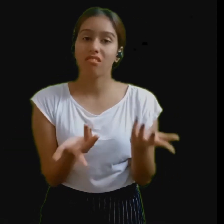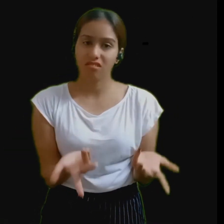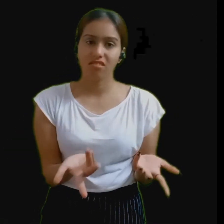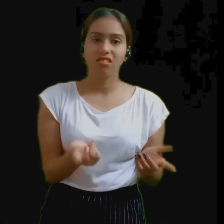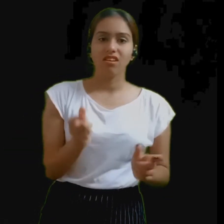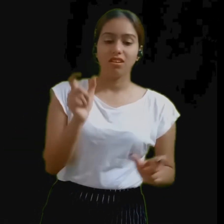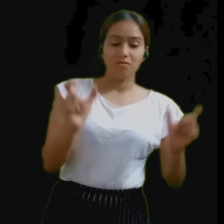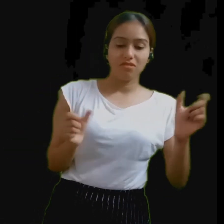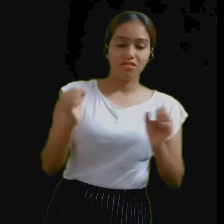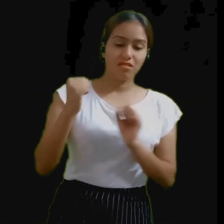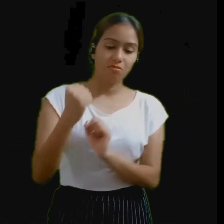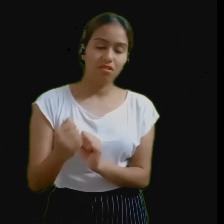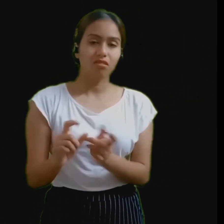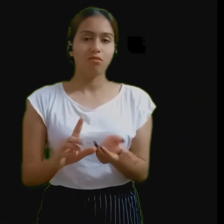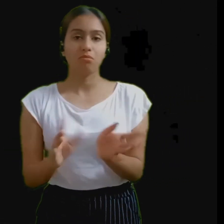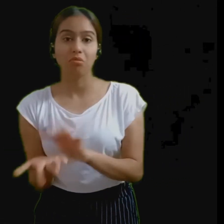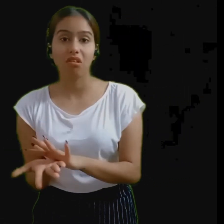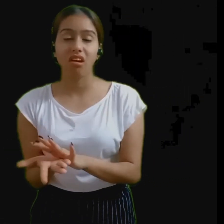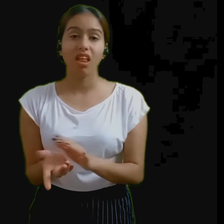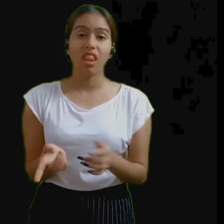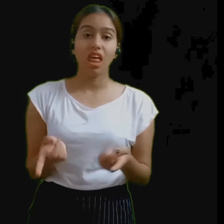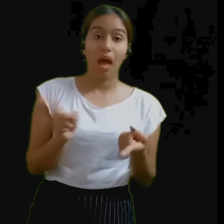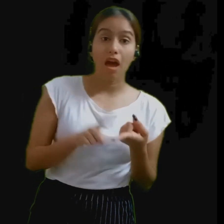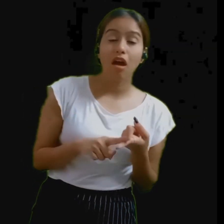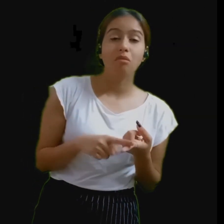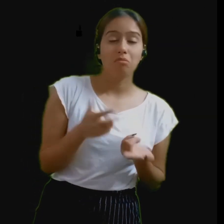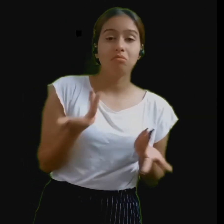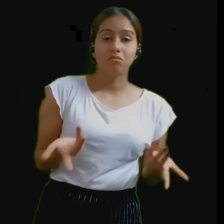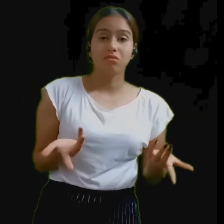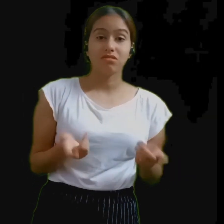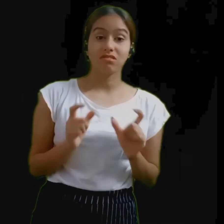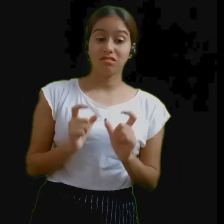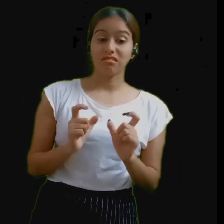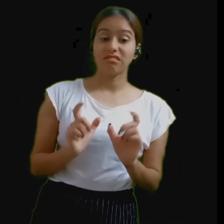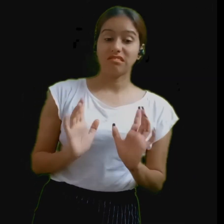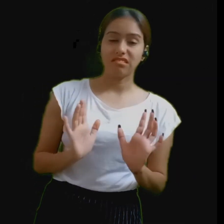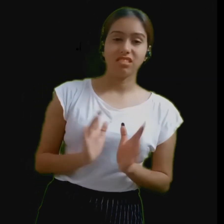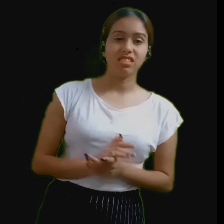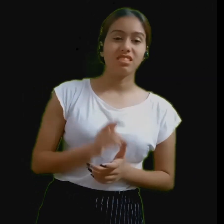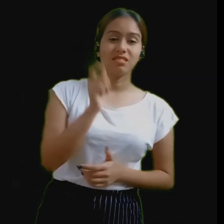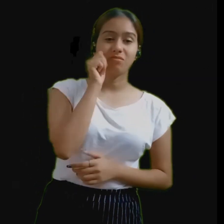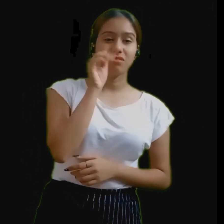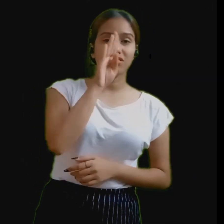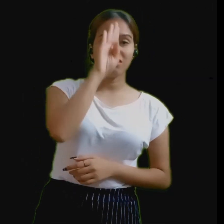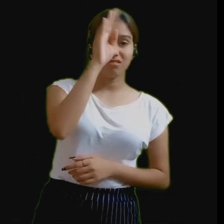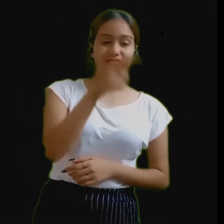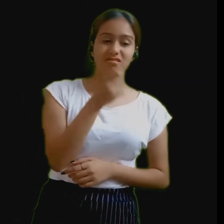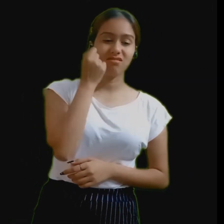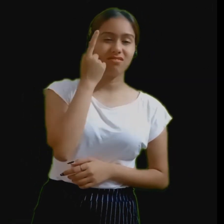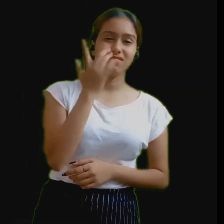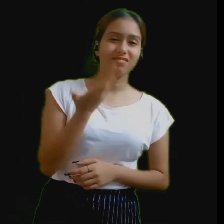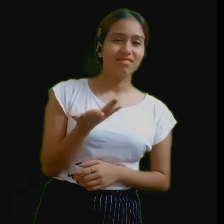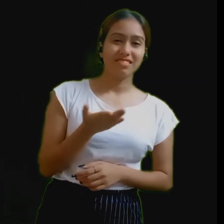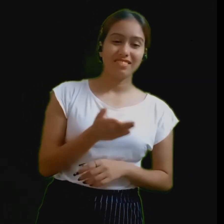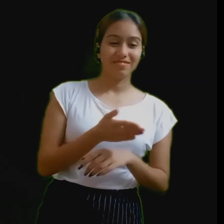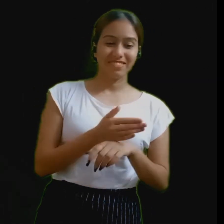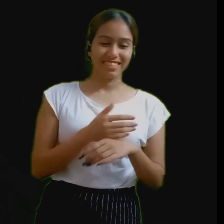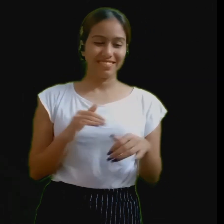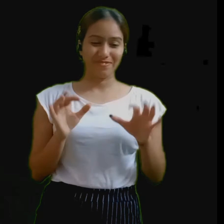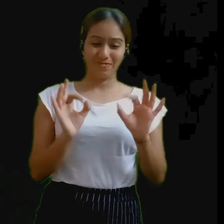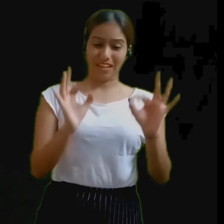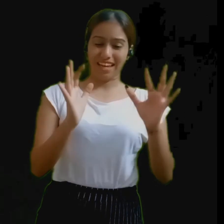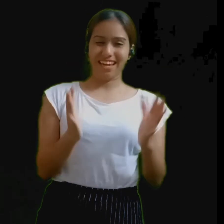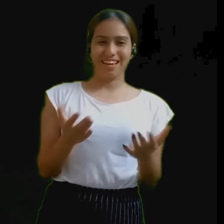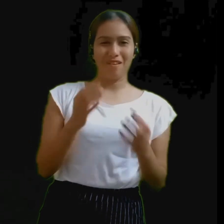जाए। हर कोई चाह रहा था कि काश ये बात बादशाह समझ लें, लेकिन बादशाह को शुरू शुरू में बड़ा अच्छा लग रहा था। वो बोल रहे थे, अरे वाह, हमारा डॉगी कितना प्यारा है, खेल कूद